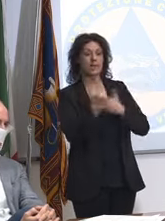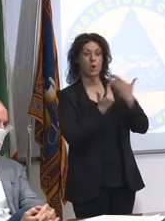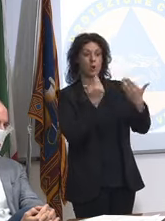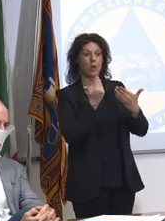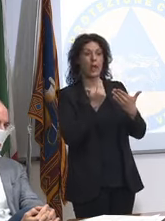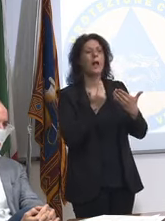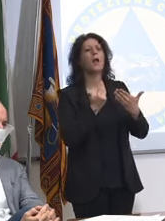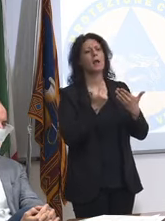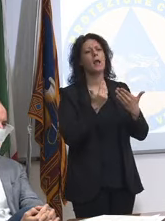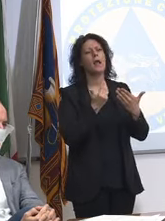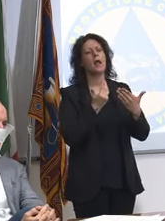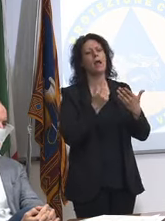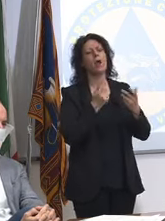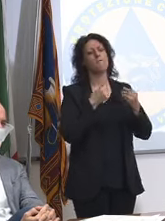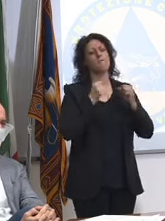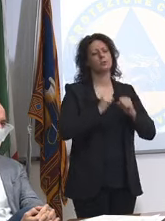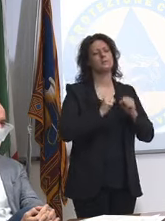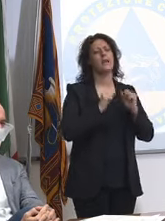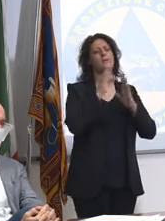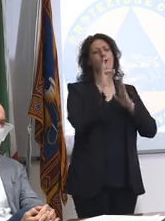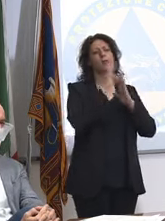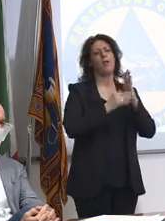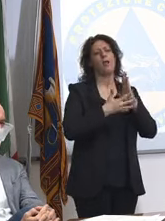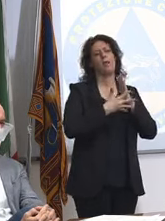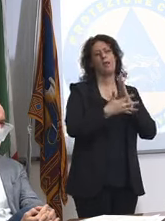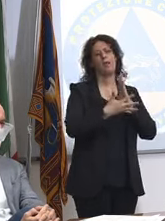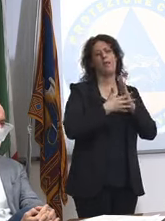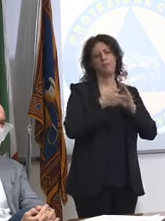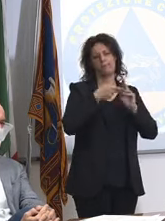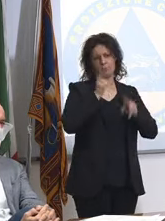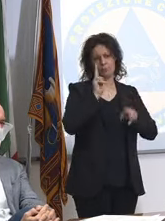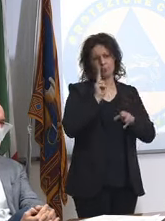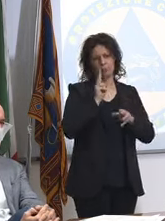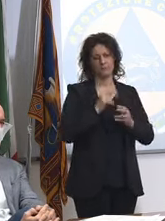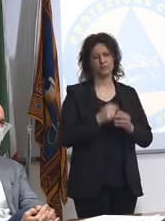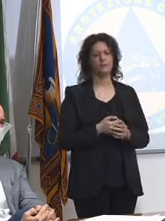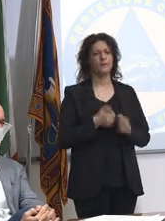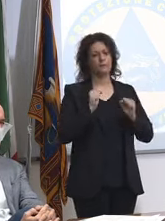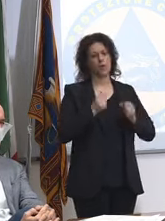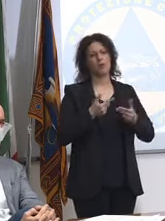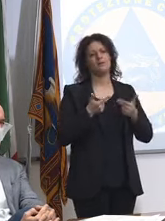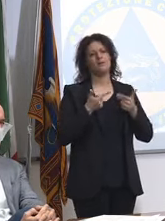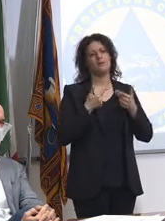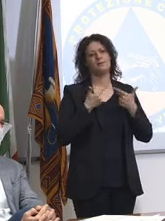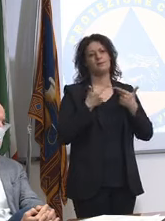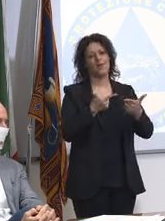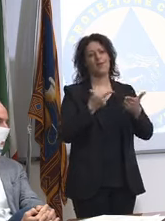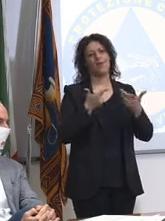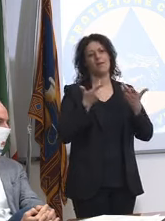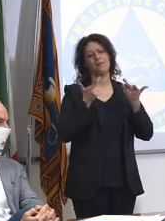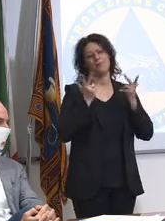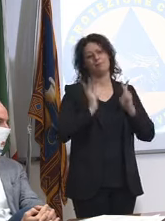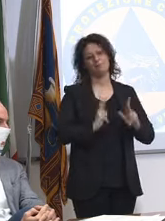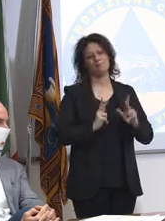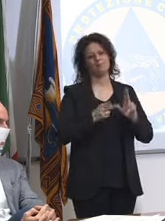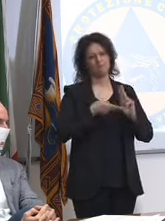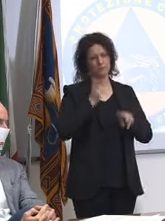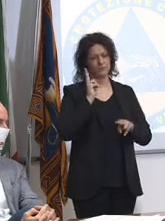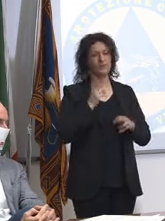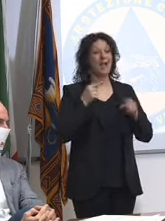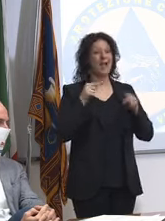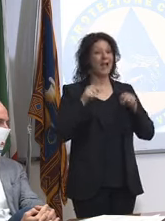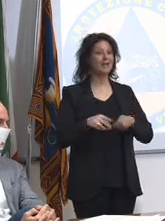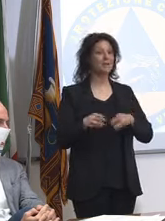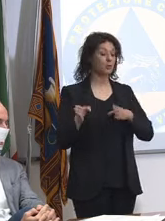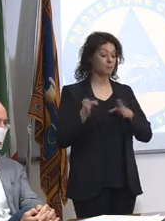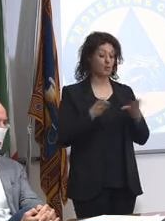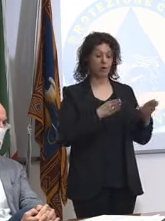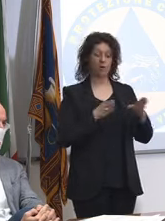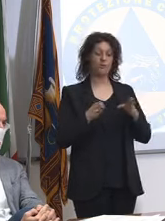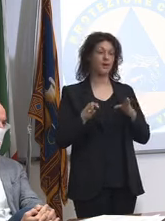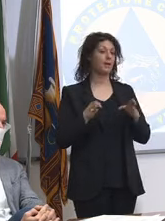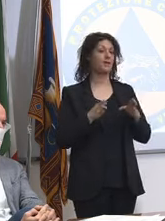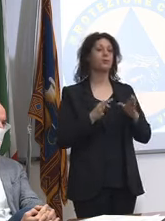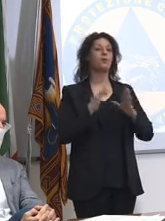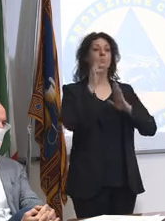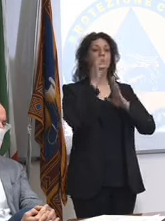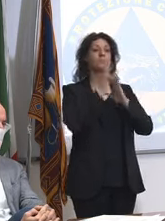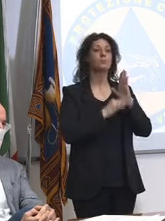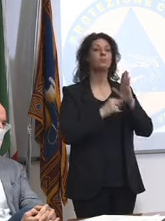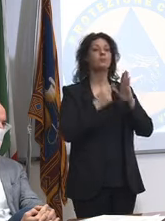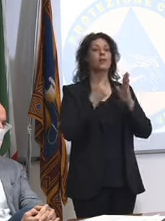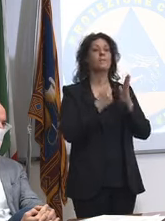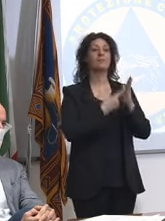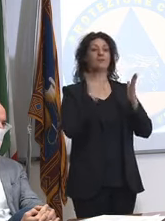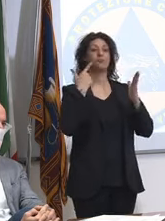le misure e tutti staremo insomma, un po' più rilassati nei nostri comportamenti. Al momento le misure principali sono